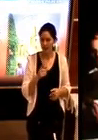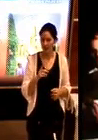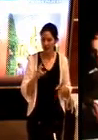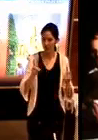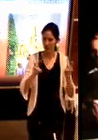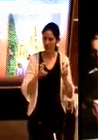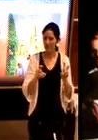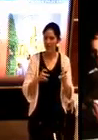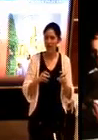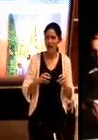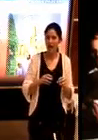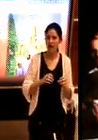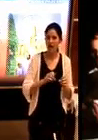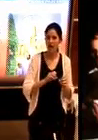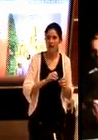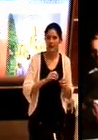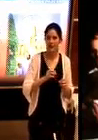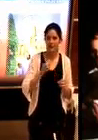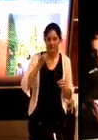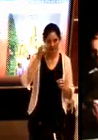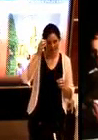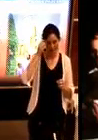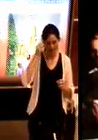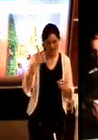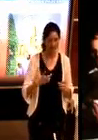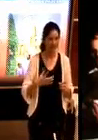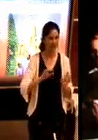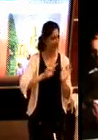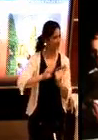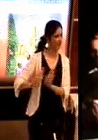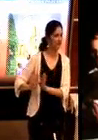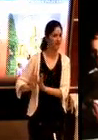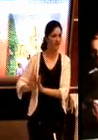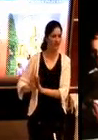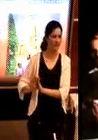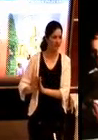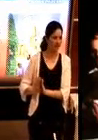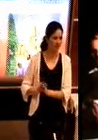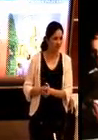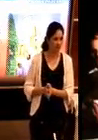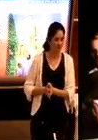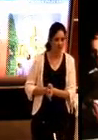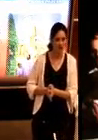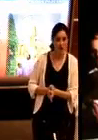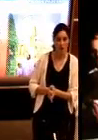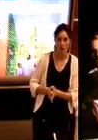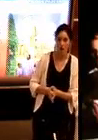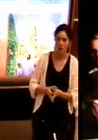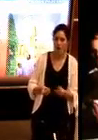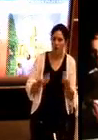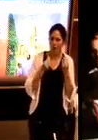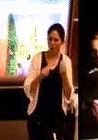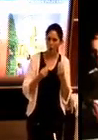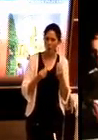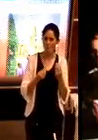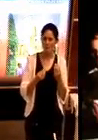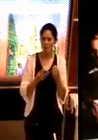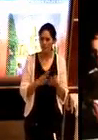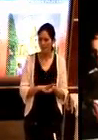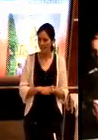¿Saben lo que significa anular la gracia de Dios? Y ahí dice que sí, que podemos anularla. ¿Cómo podemos anular?